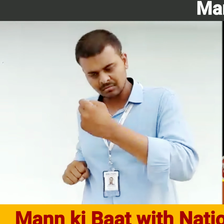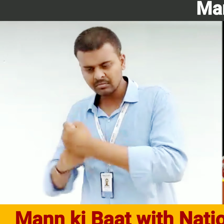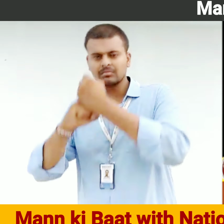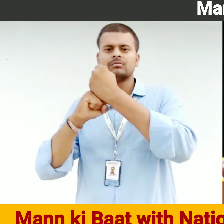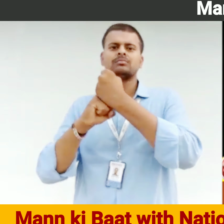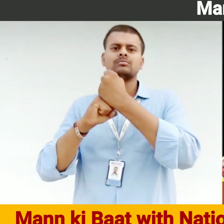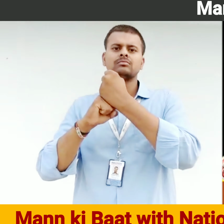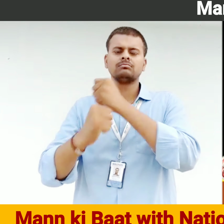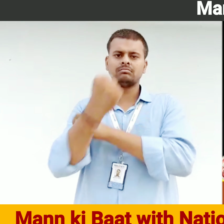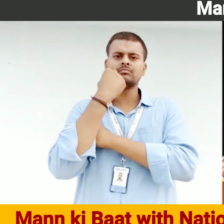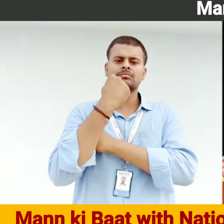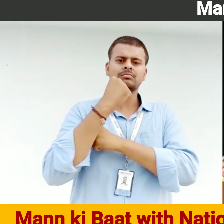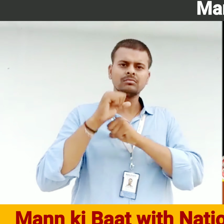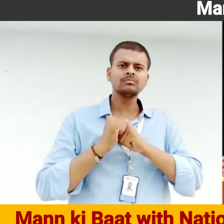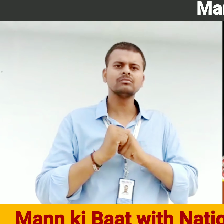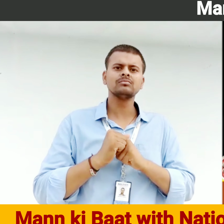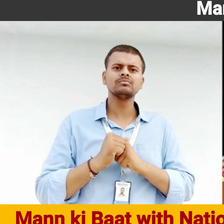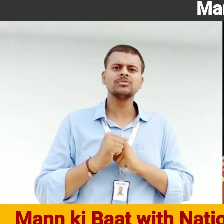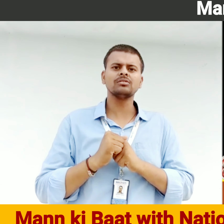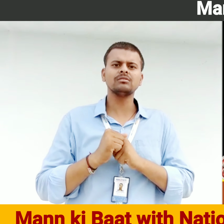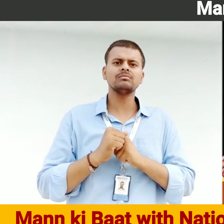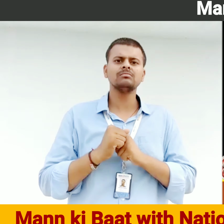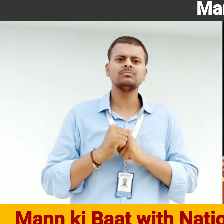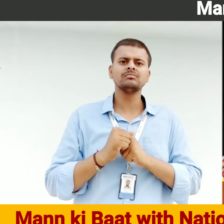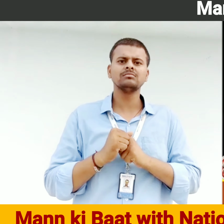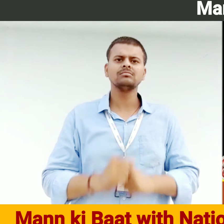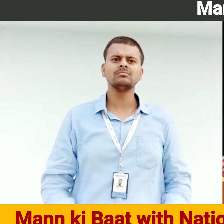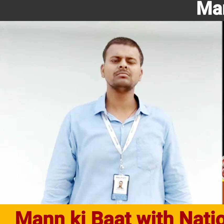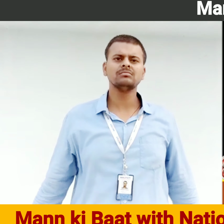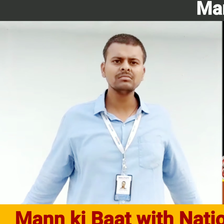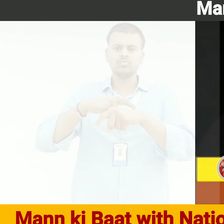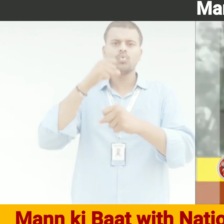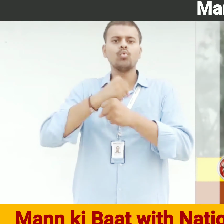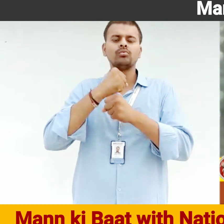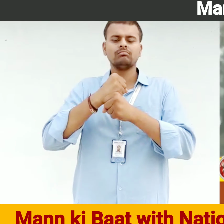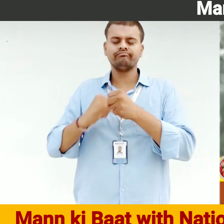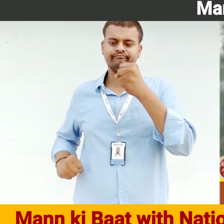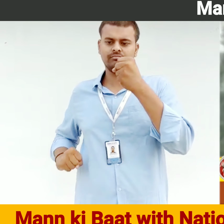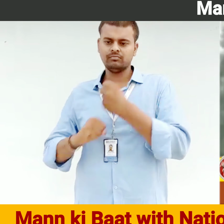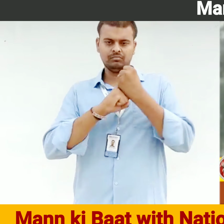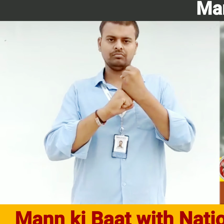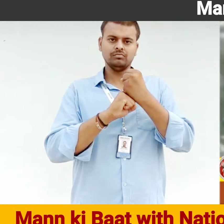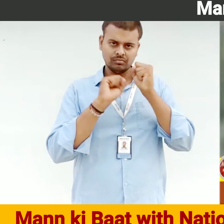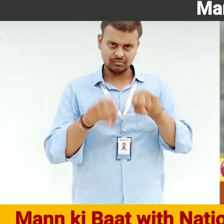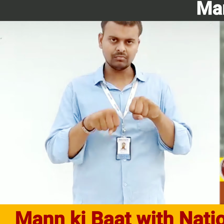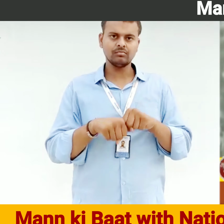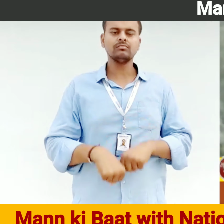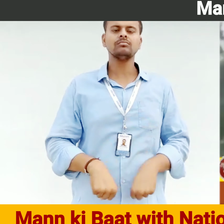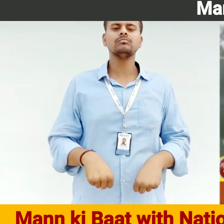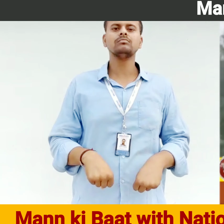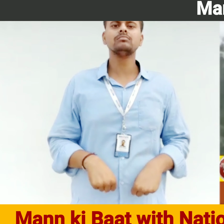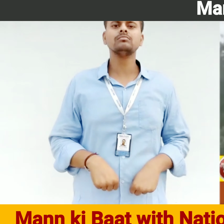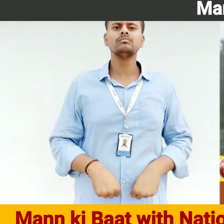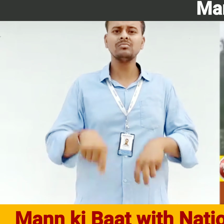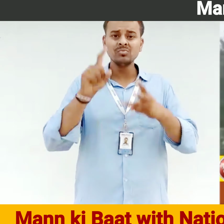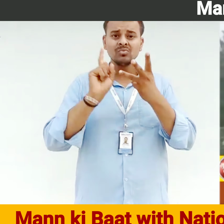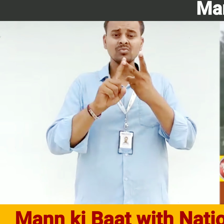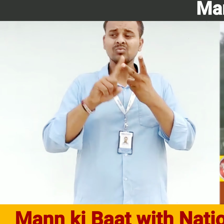है। साथियों, एक तरफ जहां पूर्वी भारत तूफान से आई आपदा का सामना कर रहा है, वहीं दूसरी